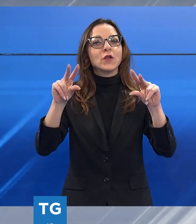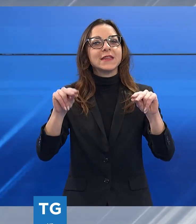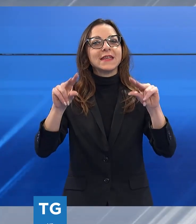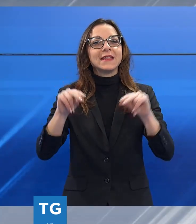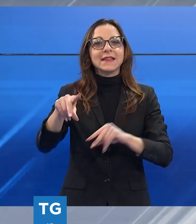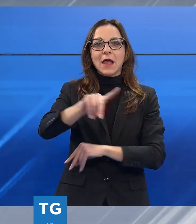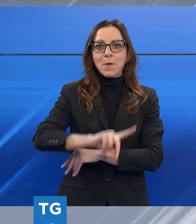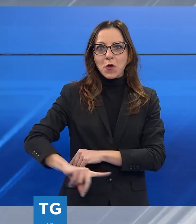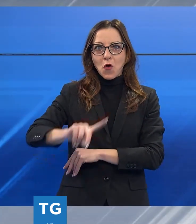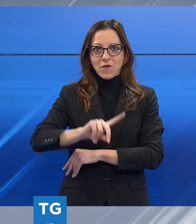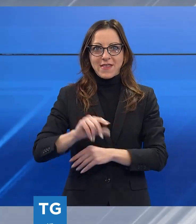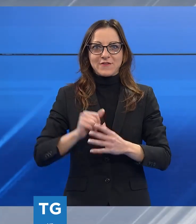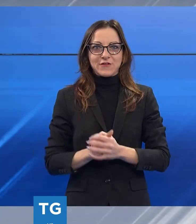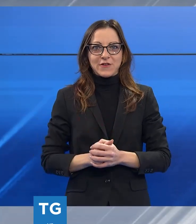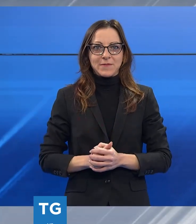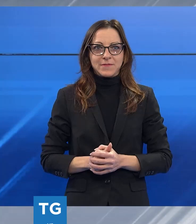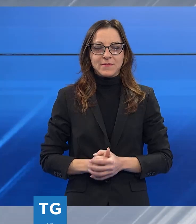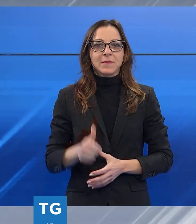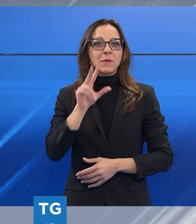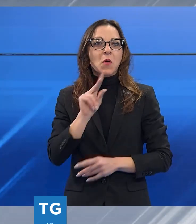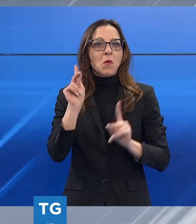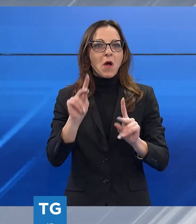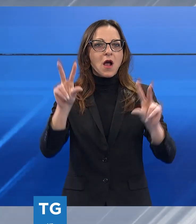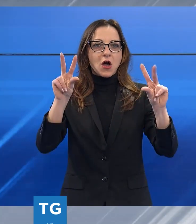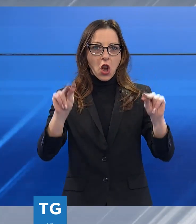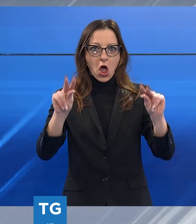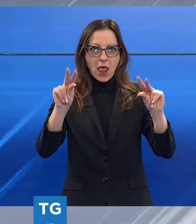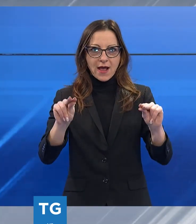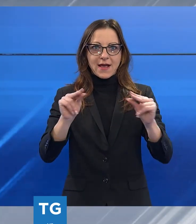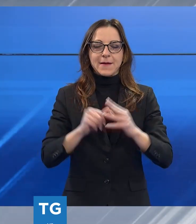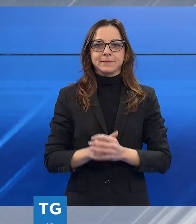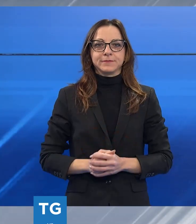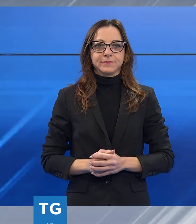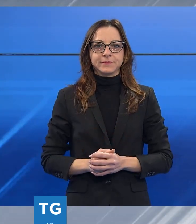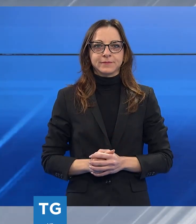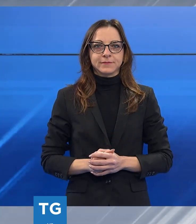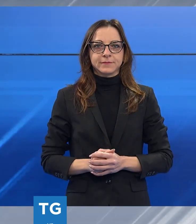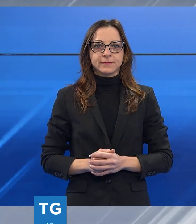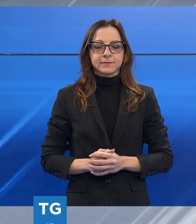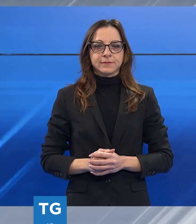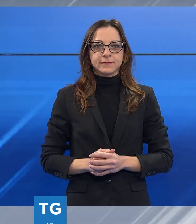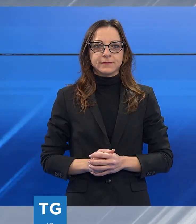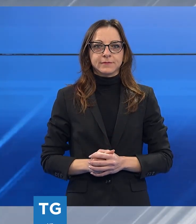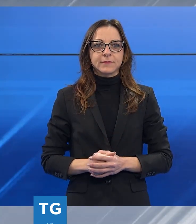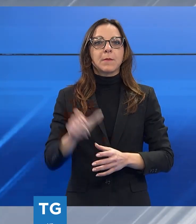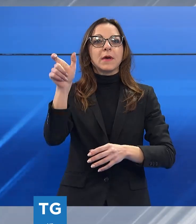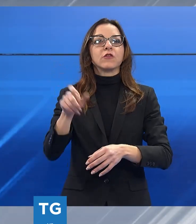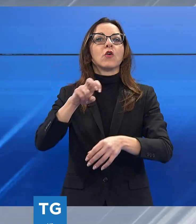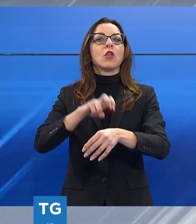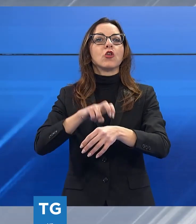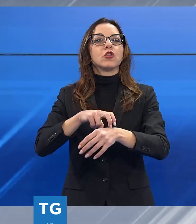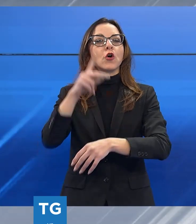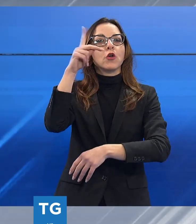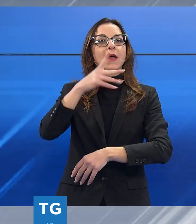dalla provincia e apriamo con la cronaca perché è tornato in carcere il medico lucchese